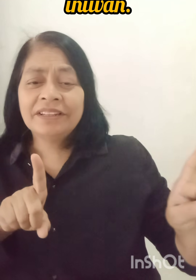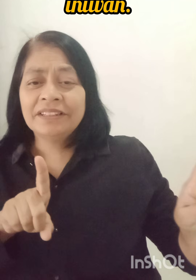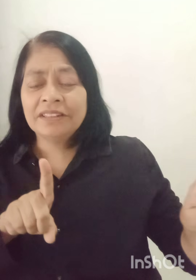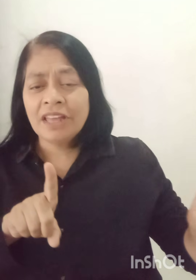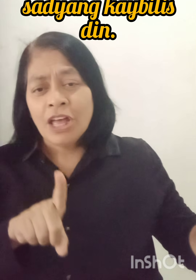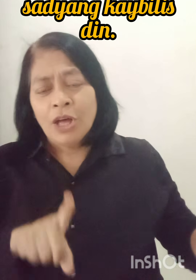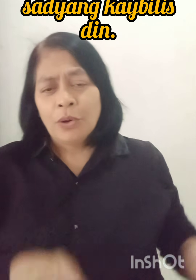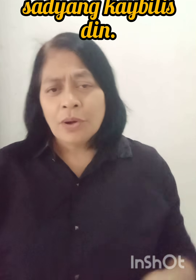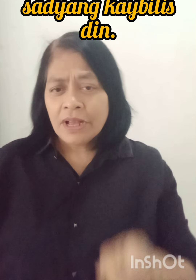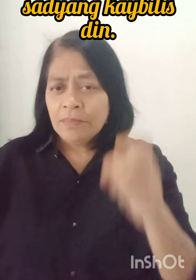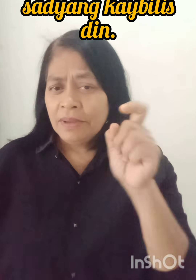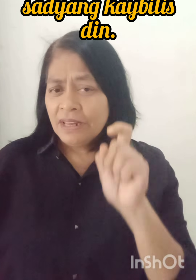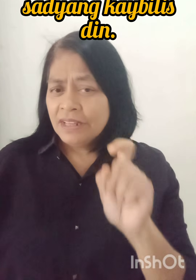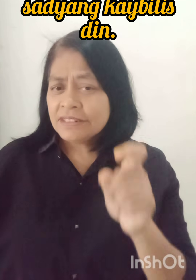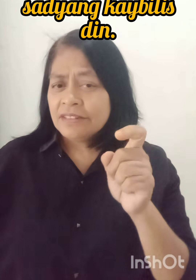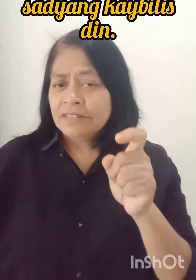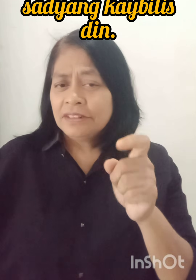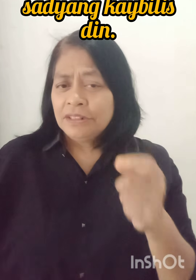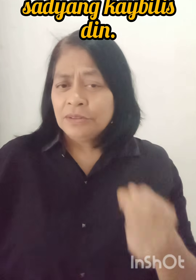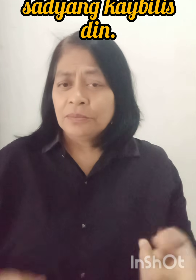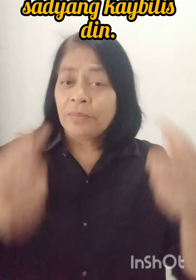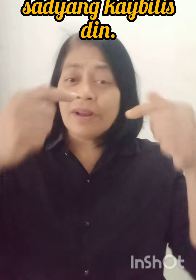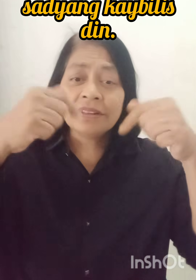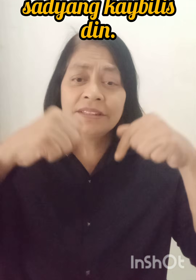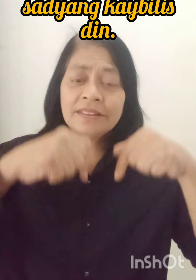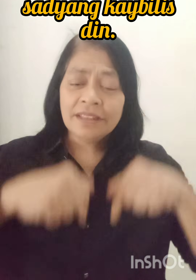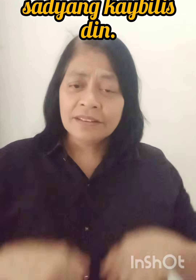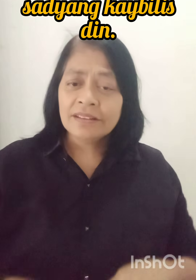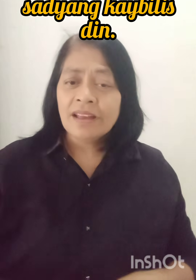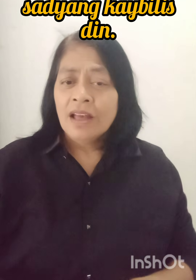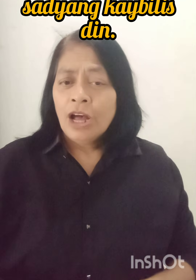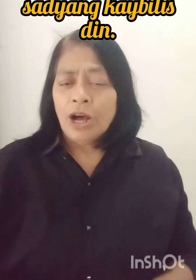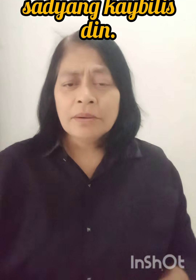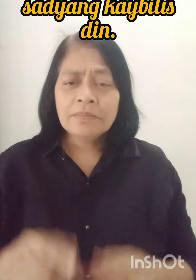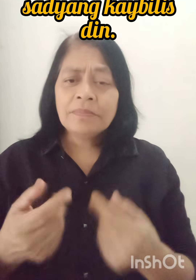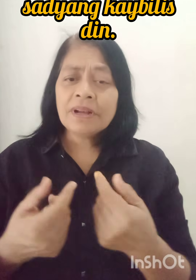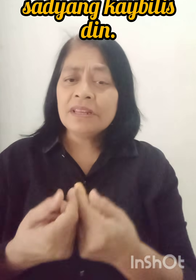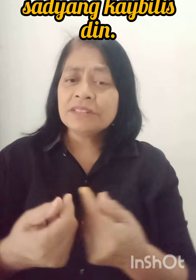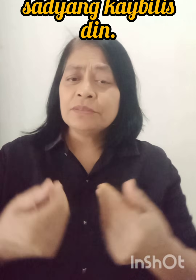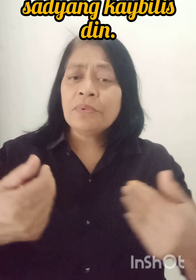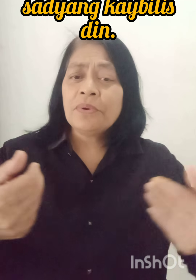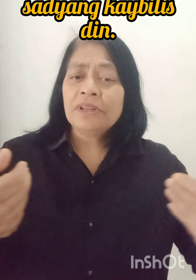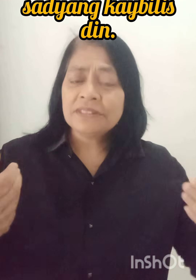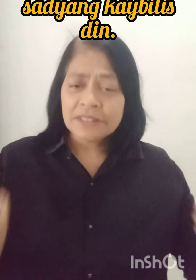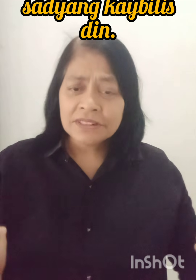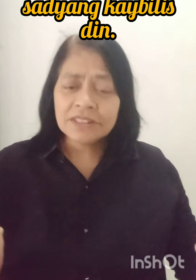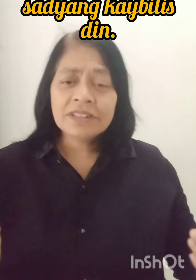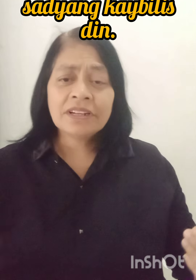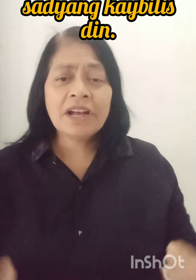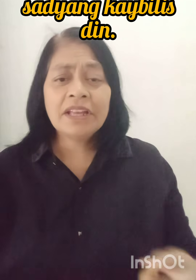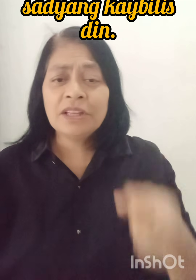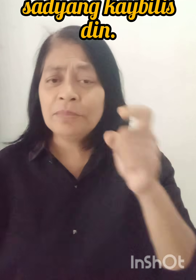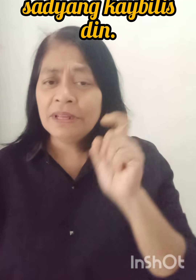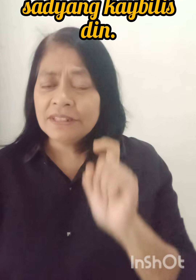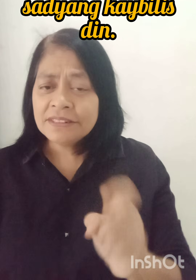iniwan. O kay bilis ng iyong pagdating, ang pag-alis mo'y sadyang kay bilis